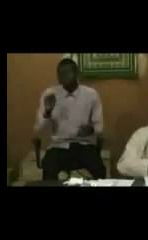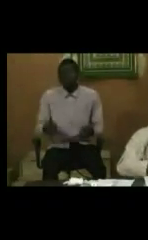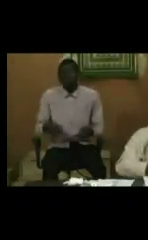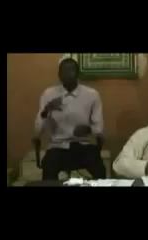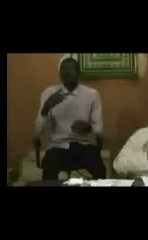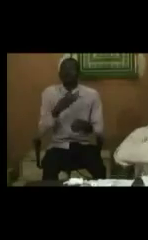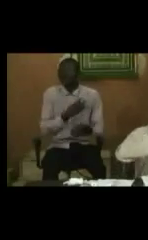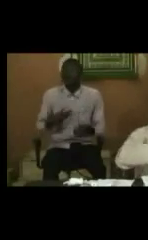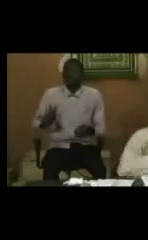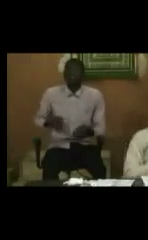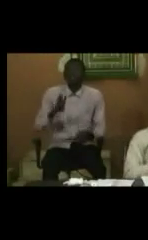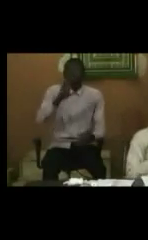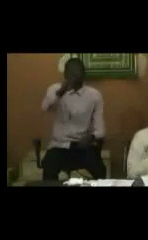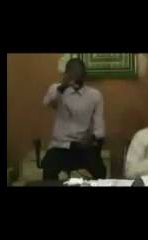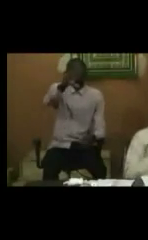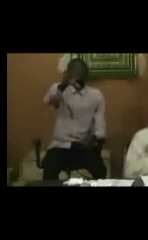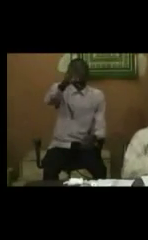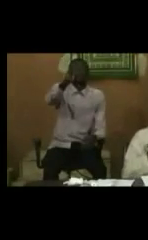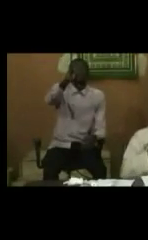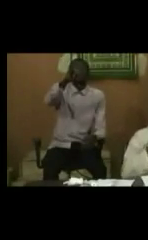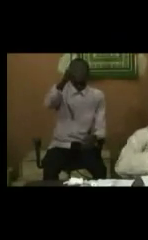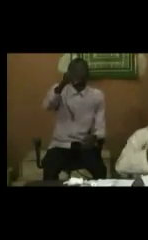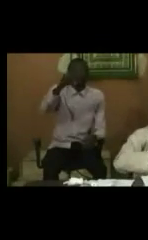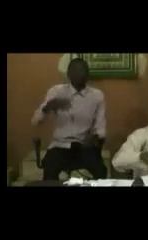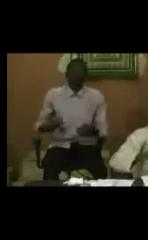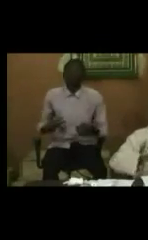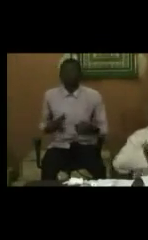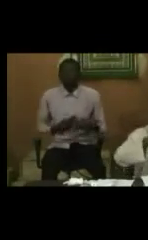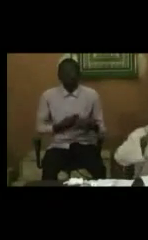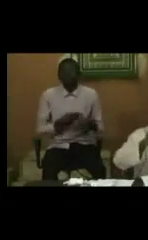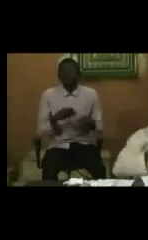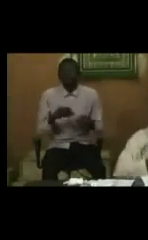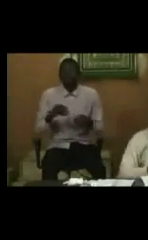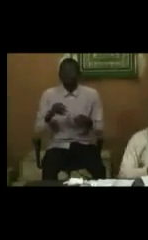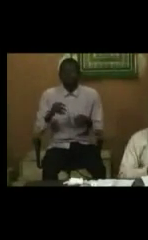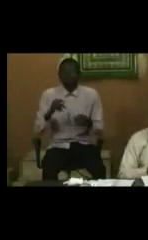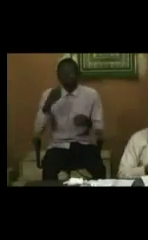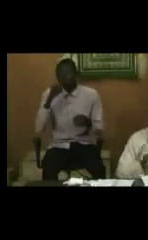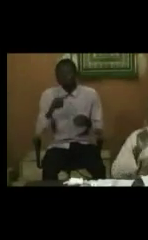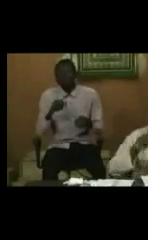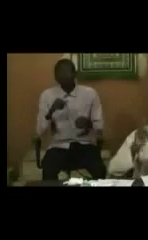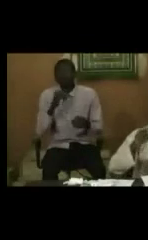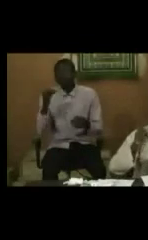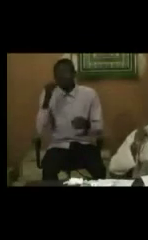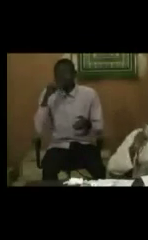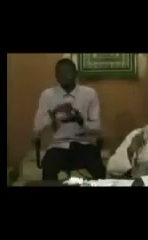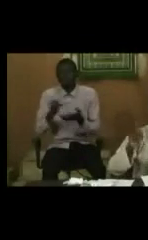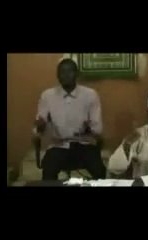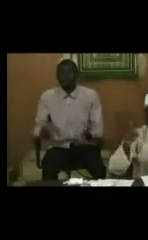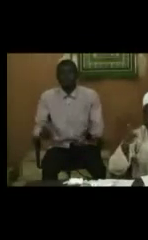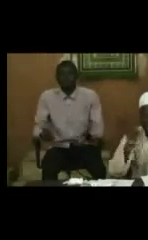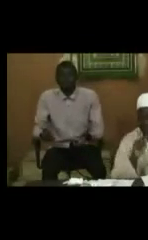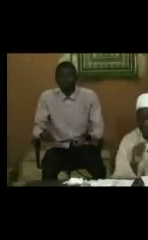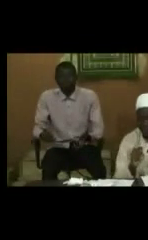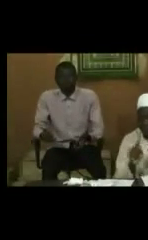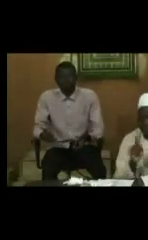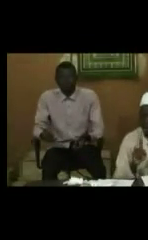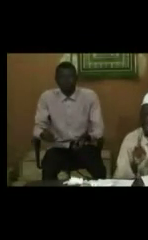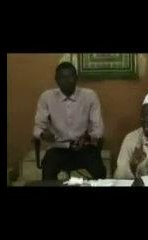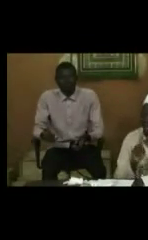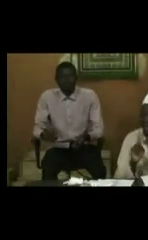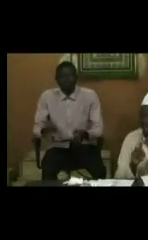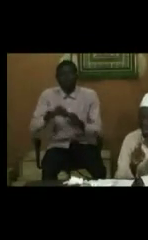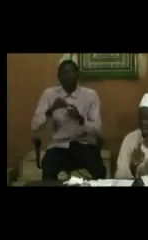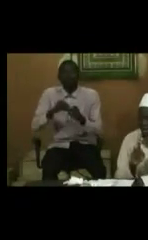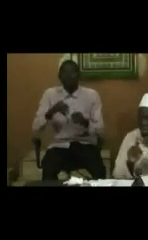sisan ewo ni e gbodo je se to eje to ba nsan e gbodo je aulahama khinzirin tabi